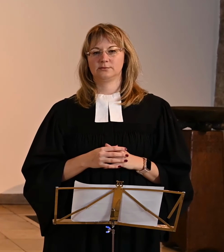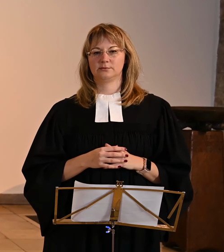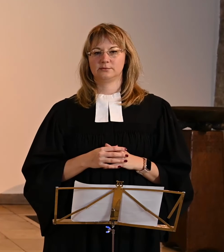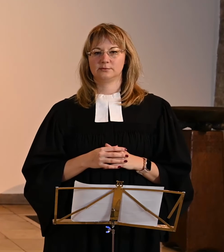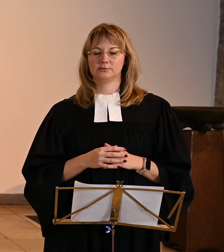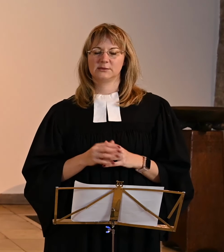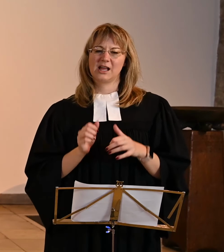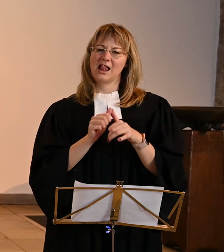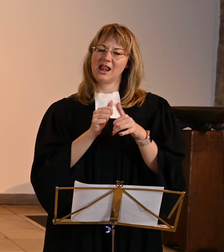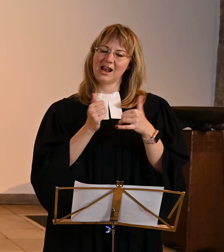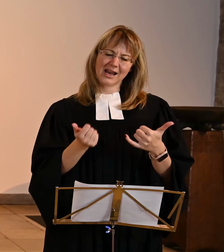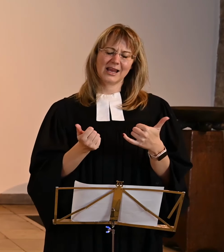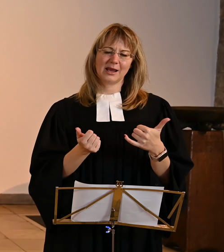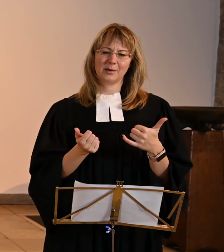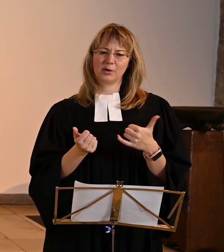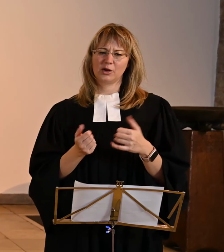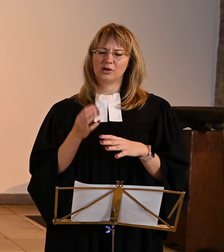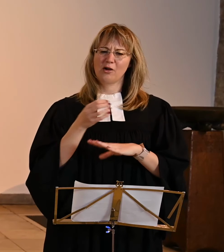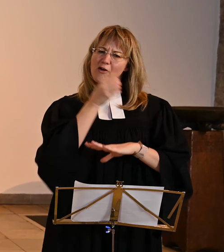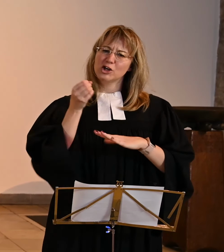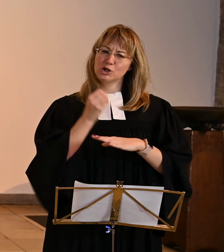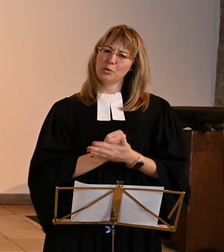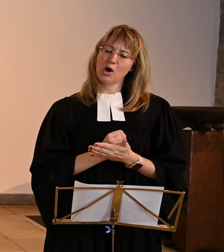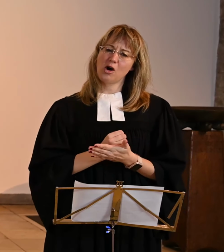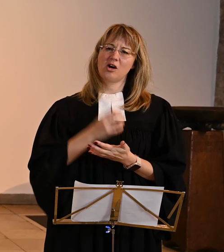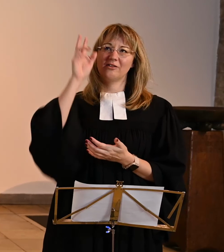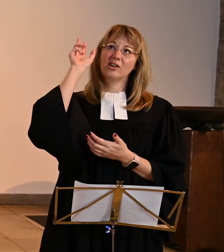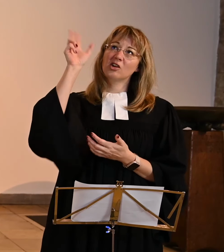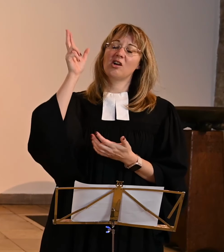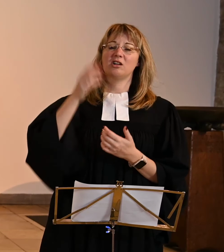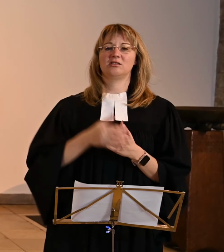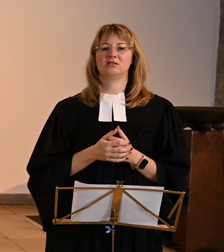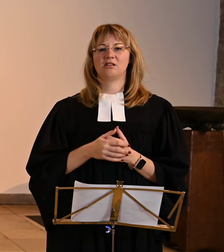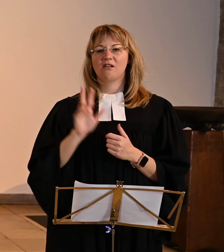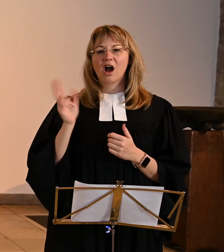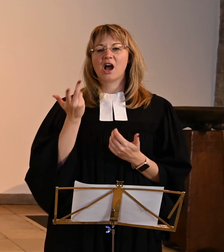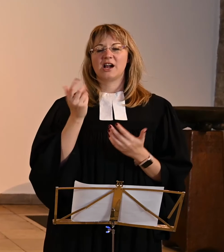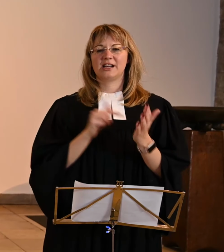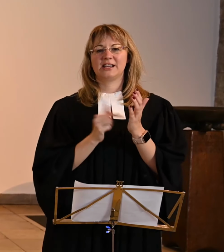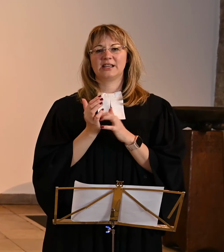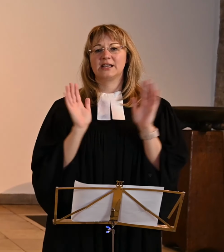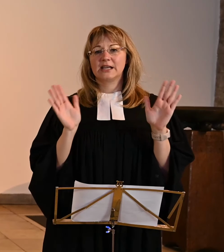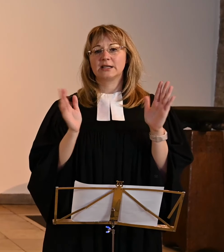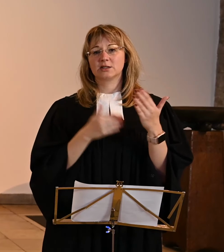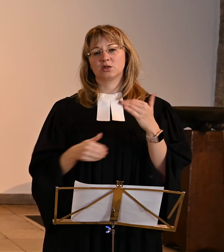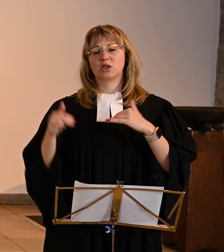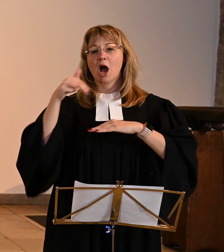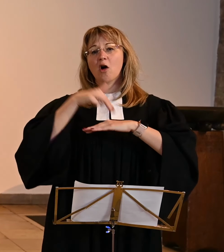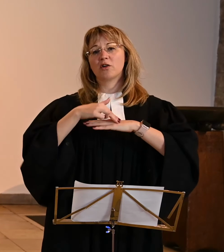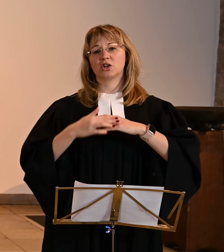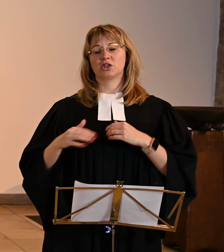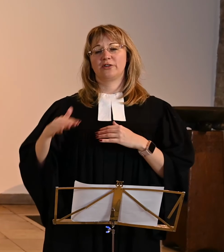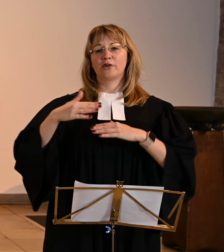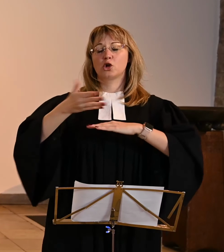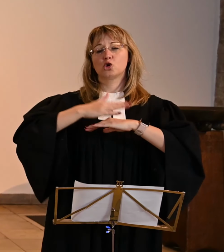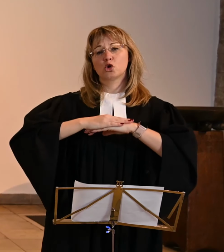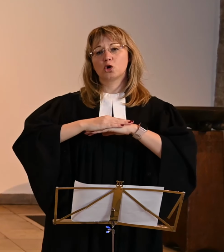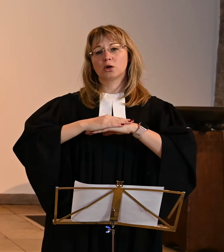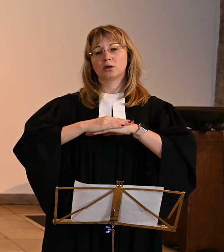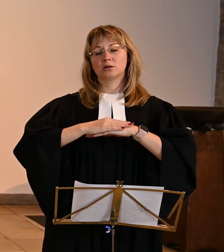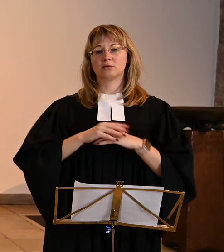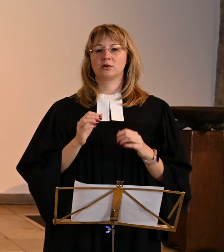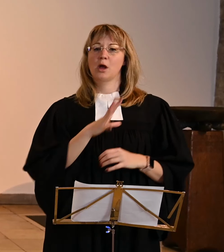Das Leben ist uns zugesagt, weil Jesus Christus auferstanden ist und mit uns lebt